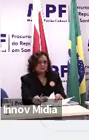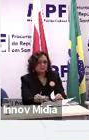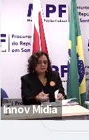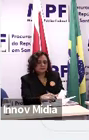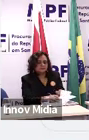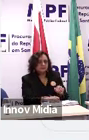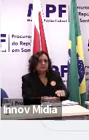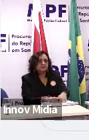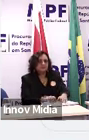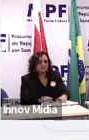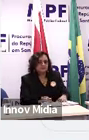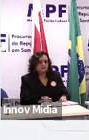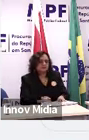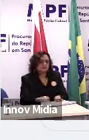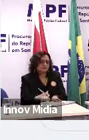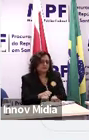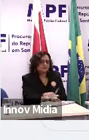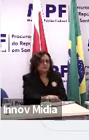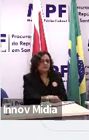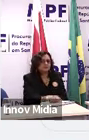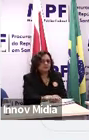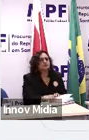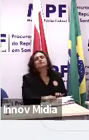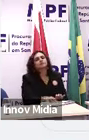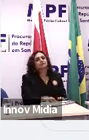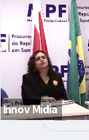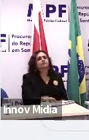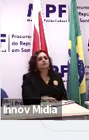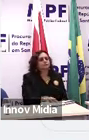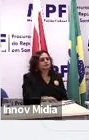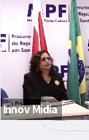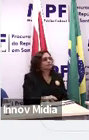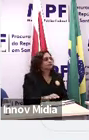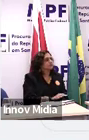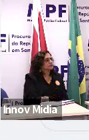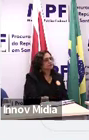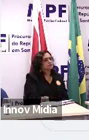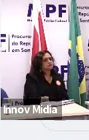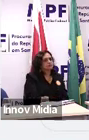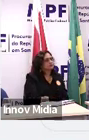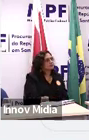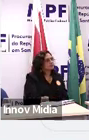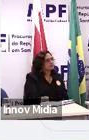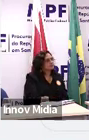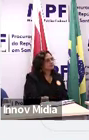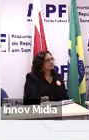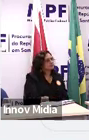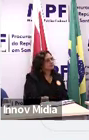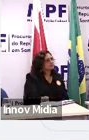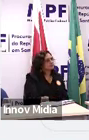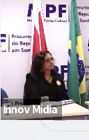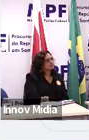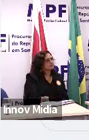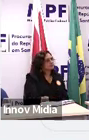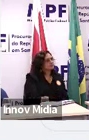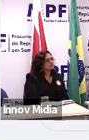caso da da ameaça a ameaça a vítima vai ter que se sentir ameaçada Às vezes a